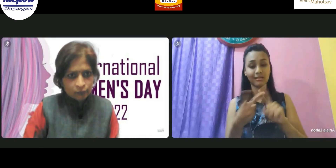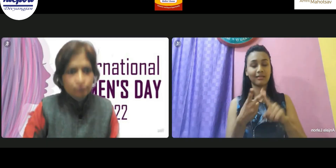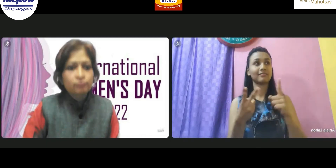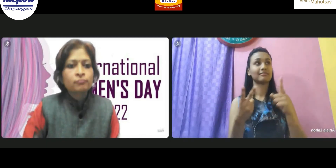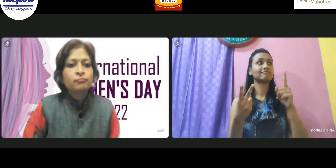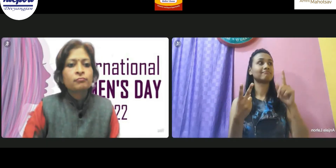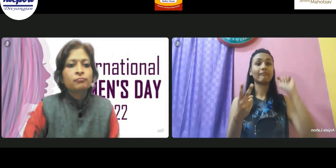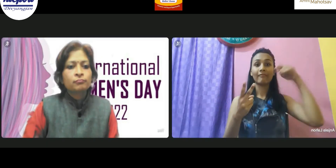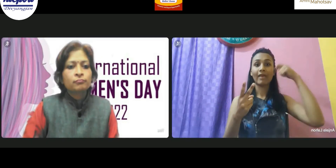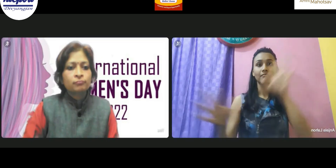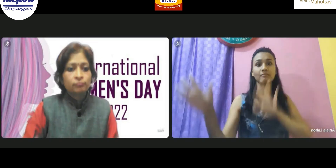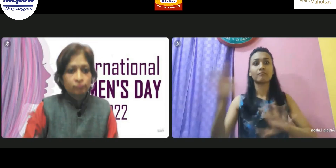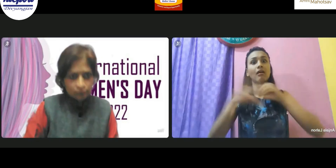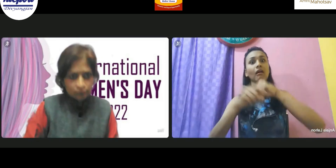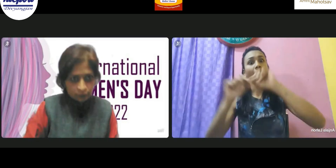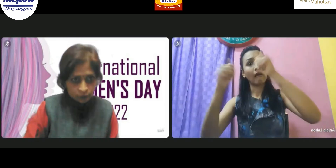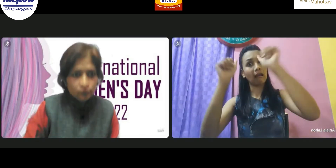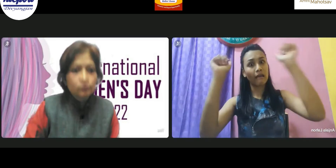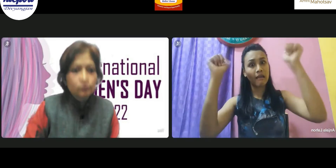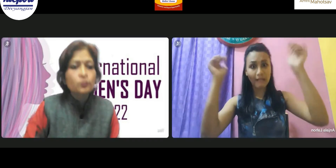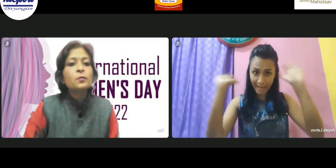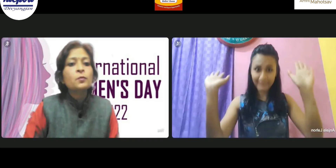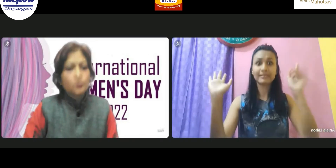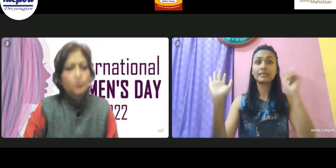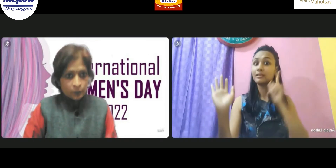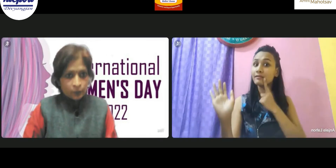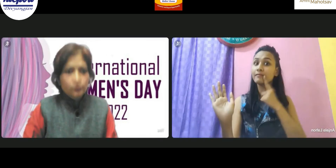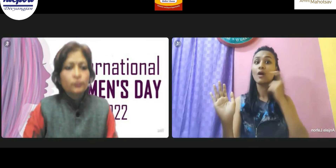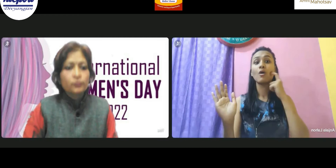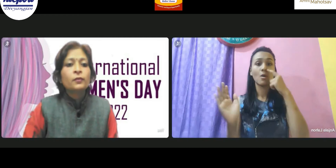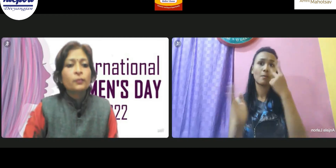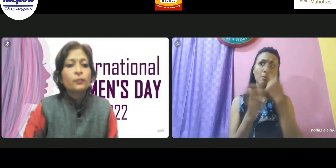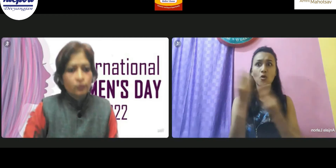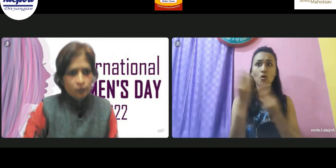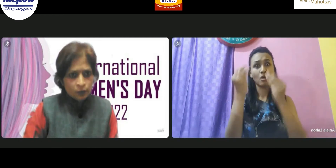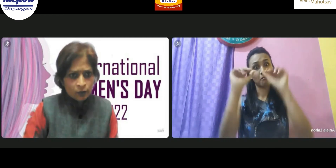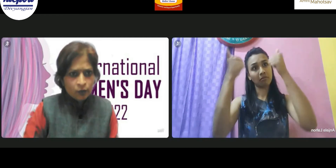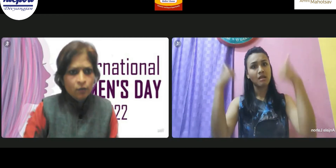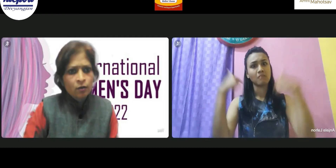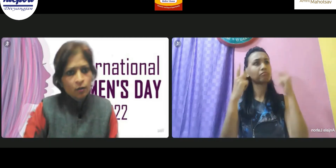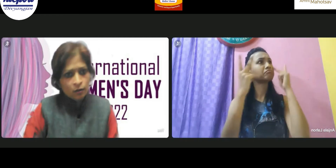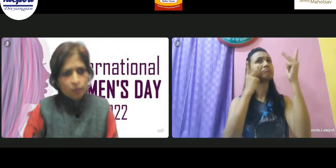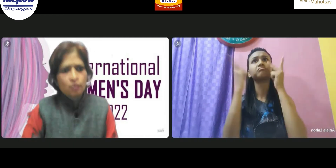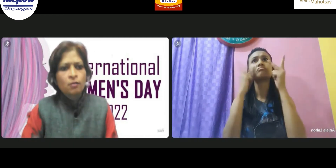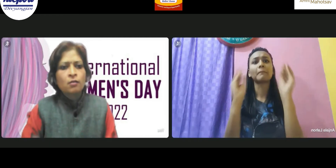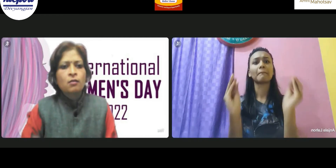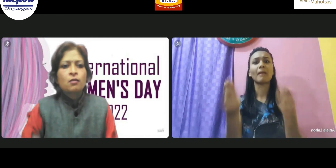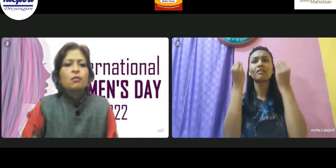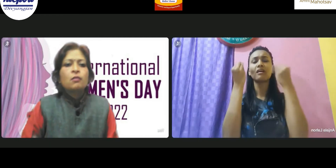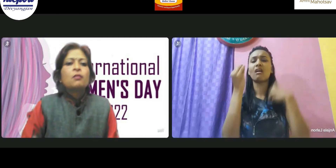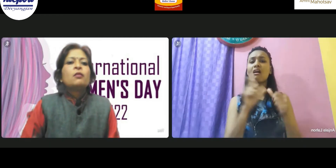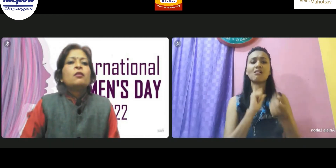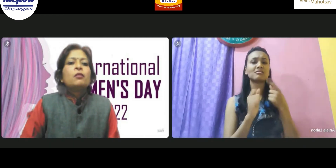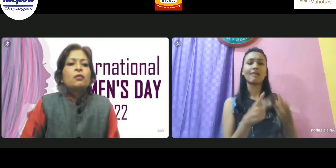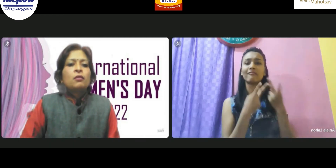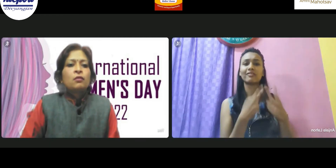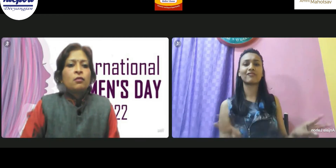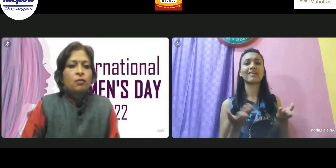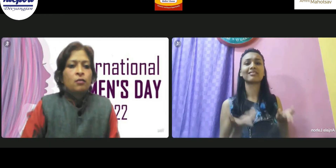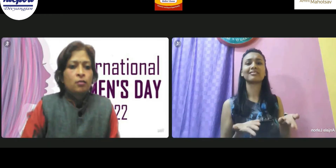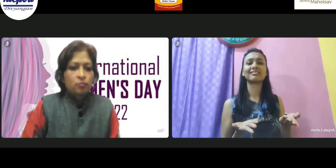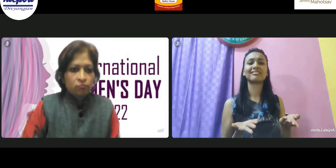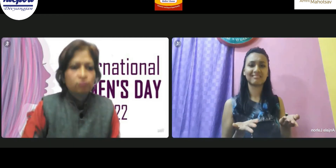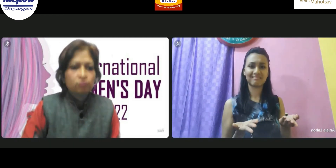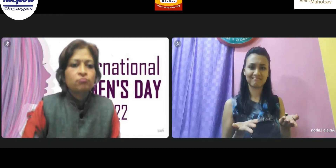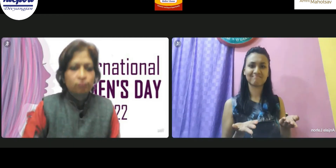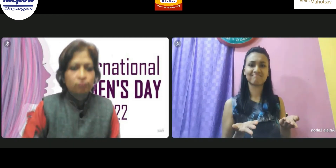जो इस तरह के मॉडलिंग के कार्यक्रम में भाग ले सकते हैं, एक्टिंग कर सकते हैं। तो वो हियरिंग के साथ कर सकते हैं, लेकिन मैं देखती हूँ इस